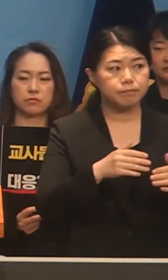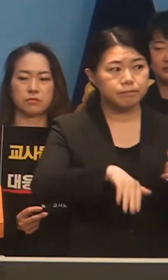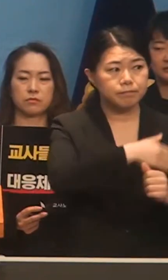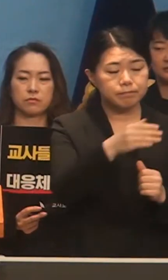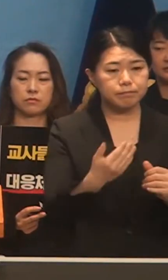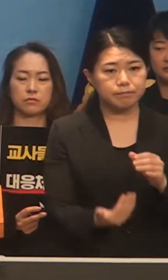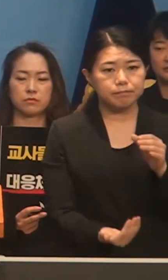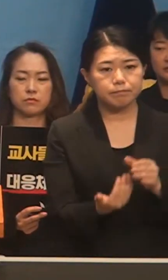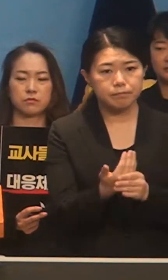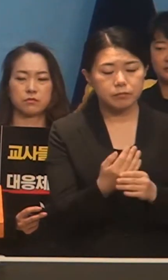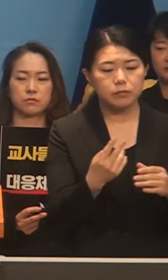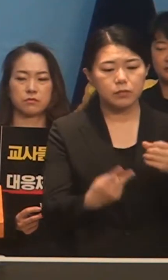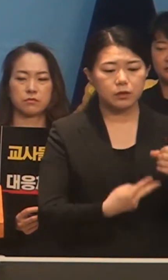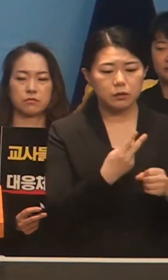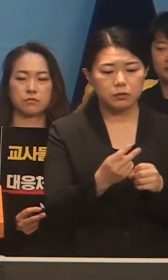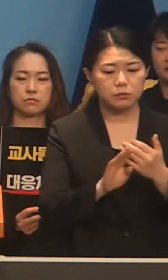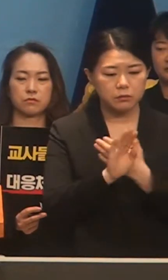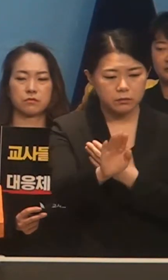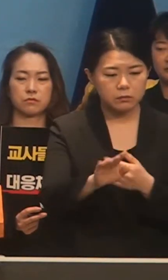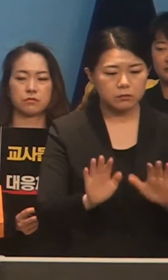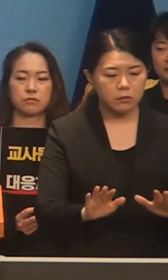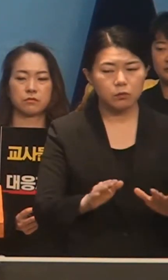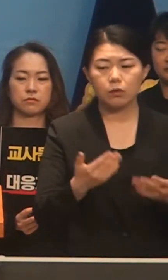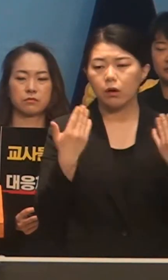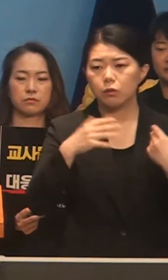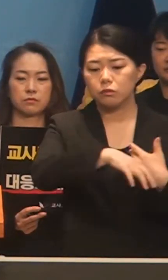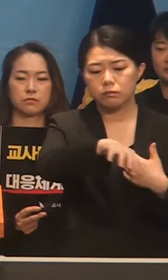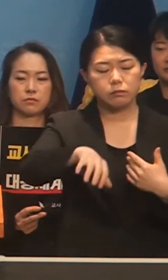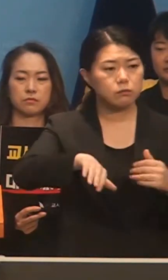현장은 아직도 변한 게 없는 것 같네요.